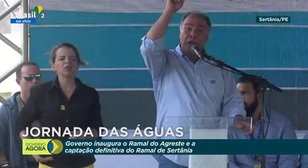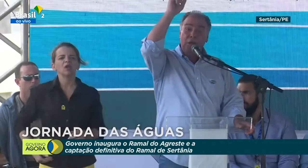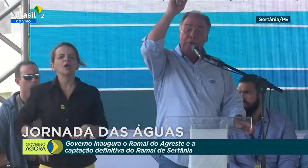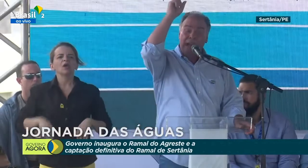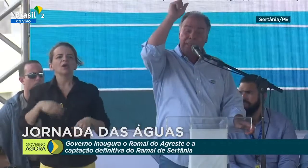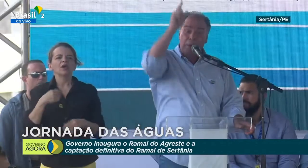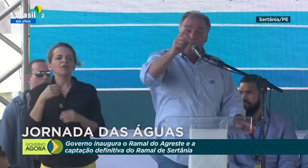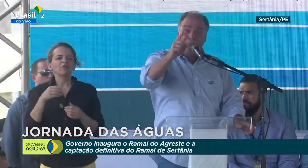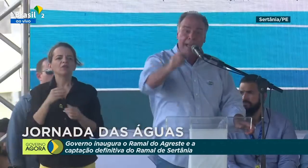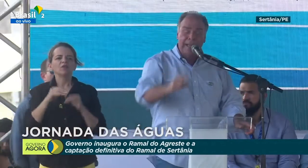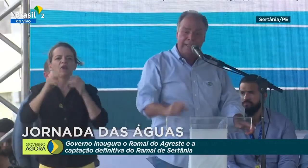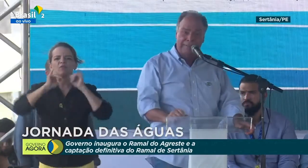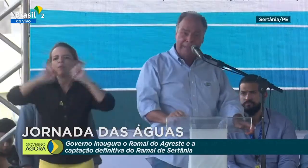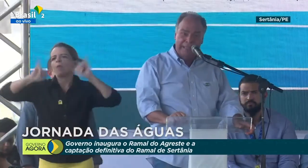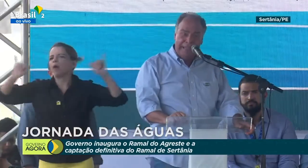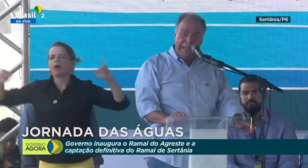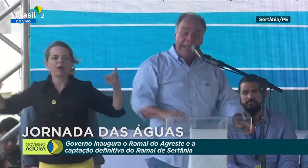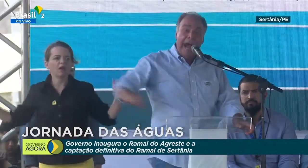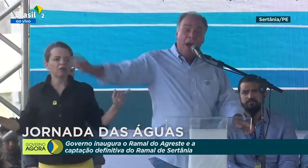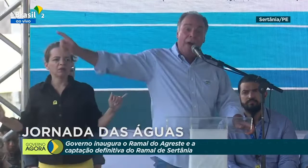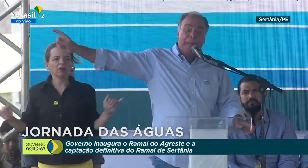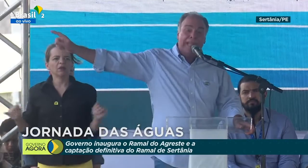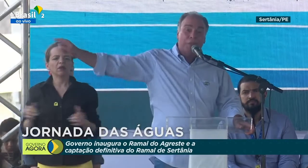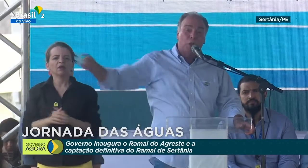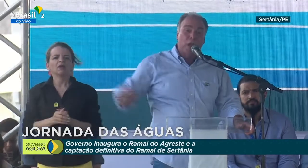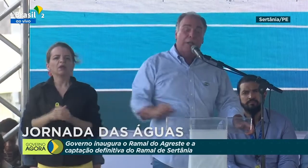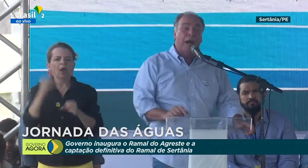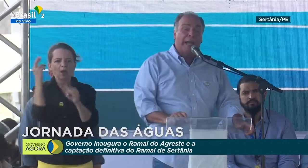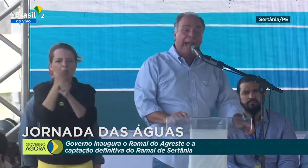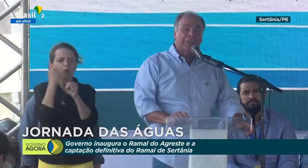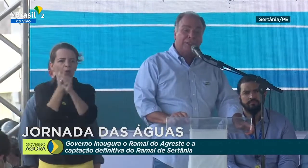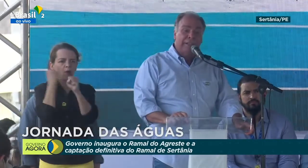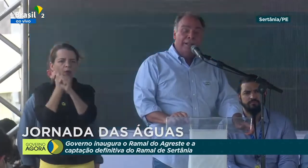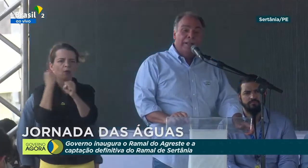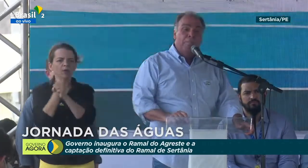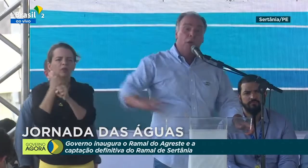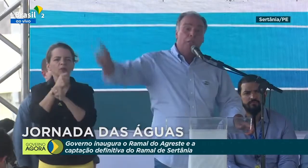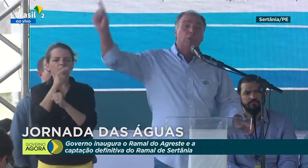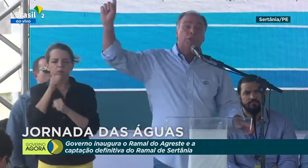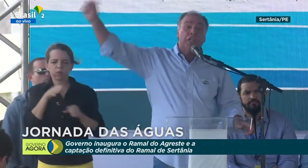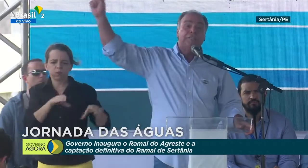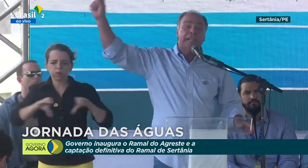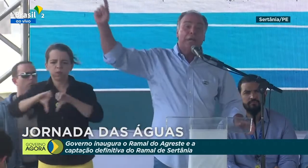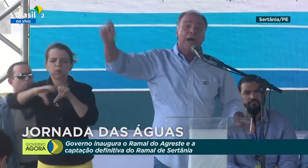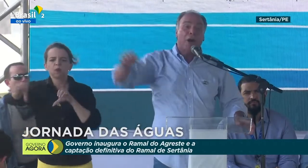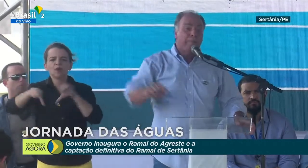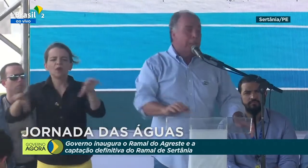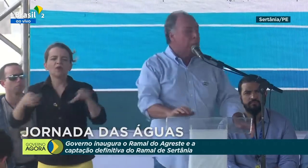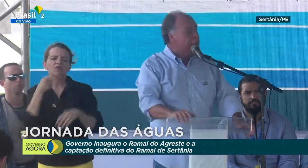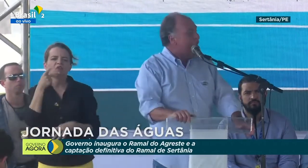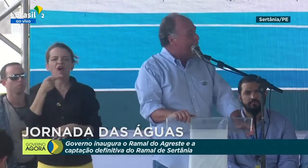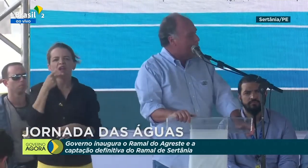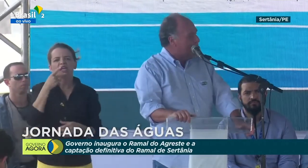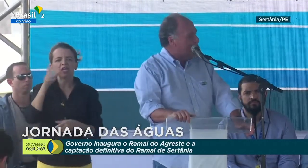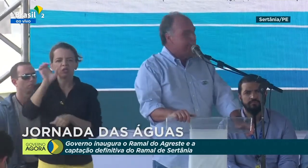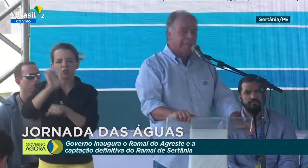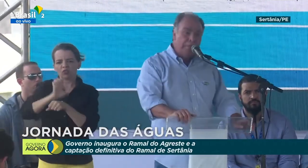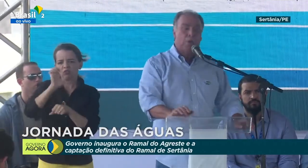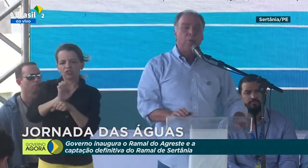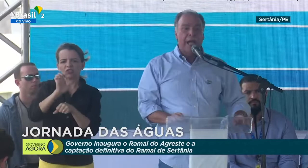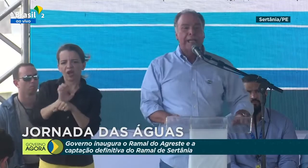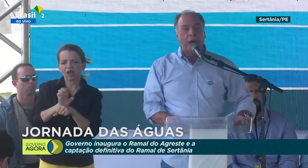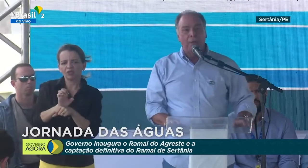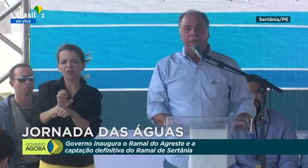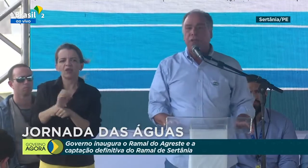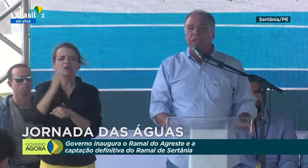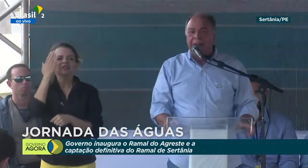governo não faz propaganda. E a obra da adutora do Agreste, muitos dizem que é uma obra do Estado. Sabe